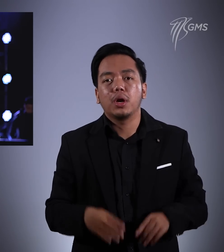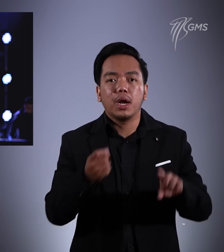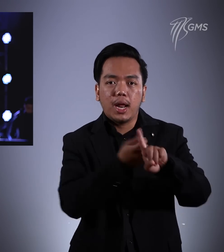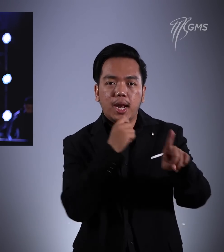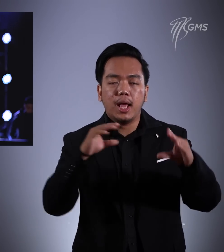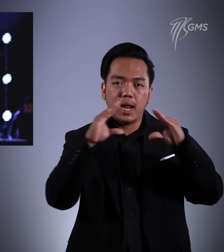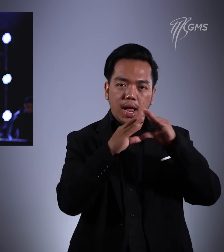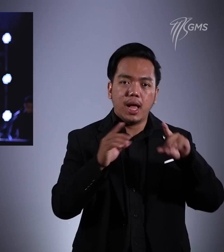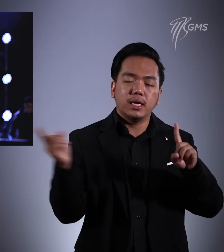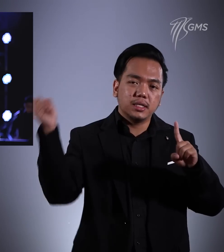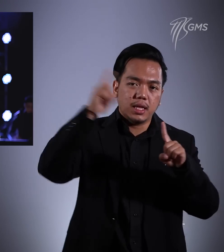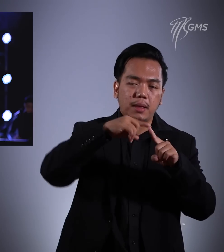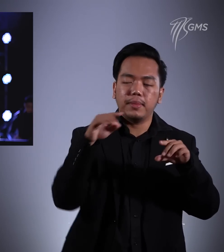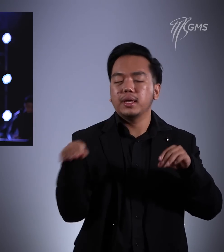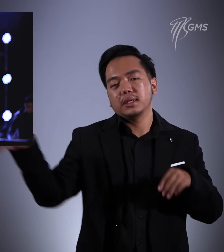jasmani, Tuhan peduli.